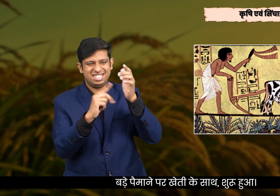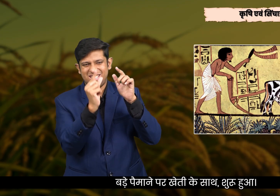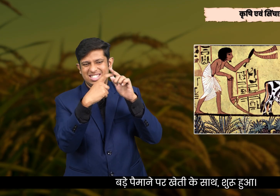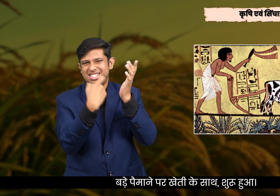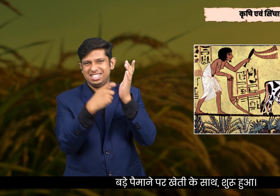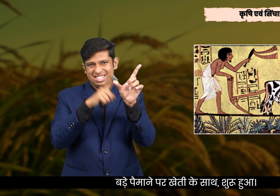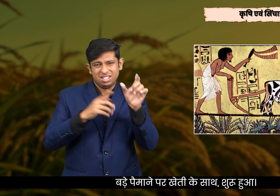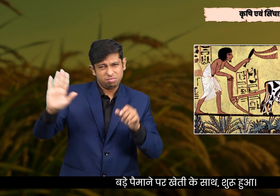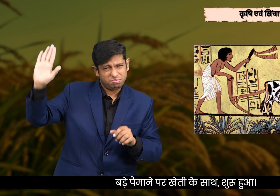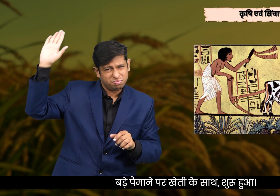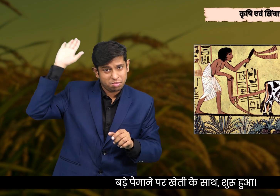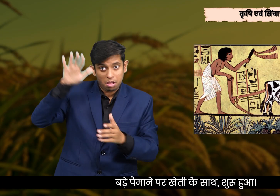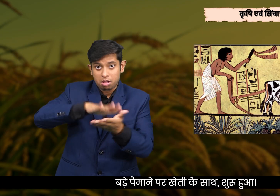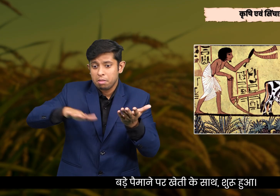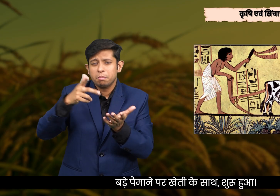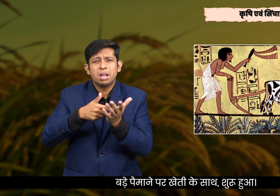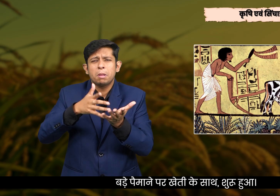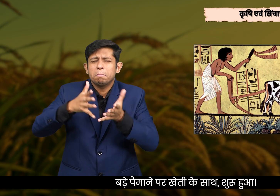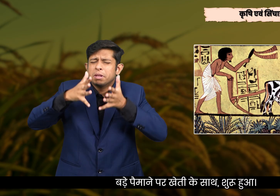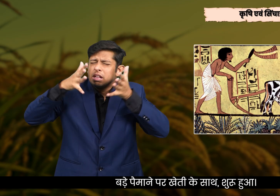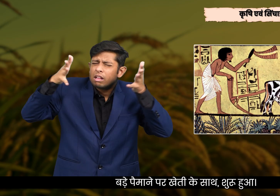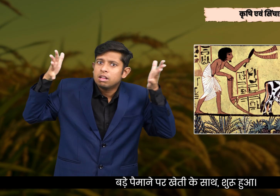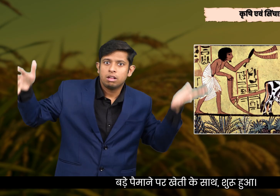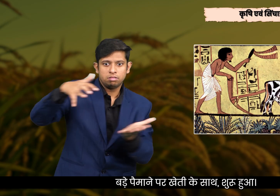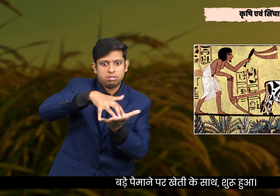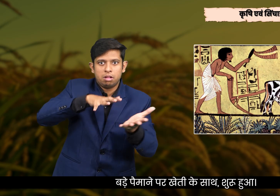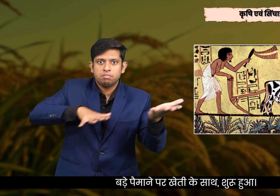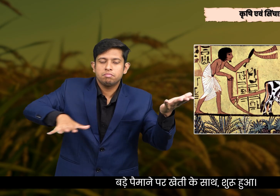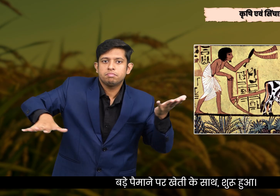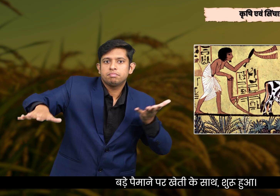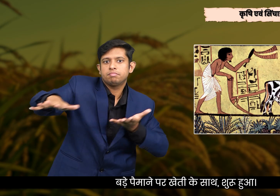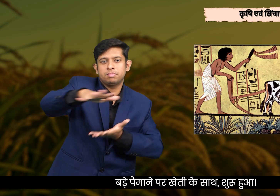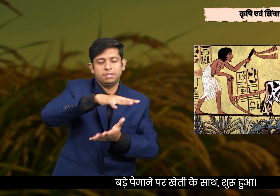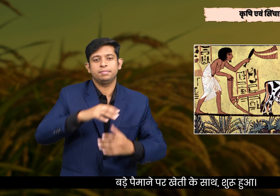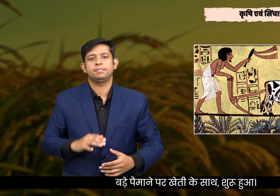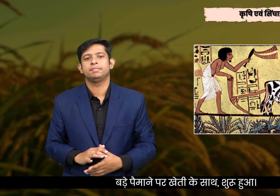बड़े पैमाने पर खेती के साथ शुरू हुआ।